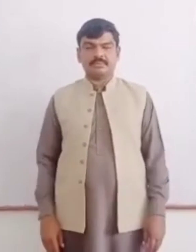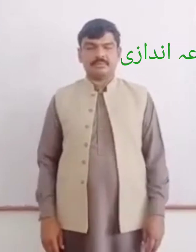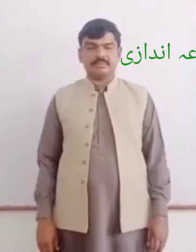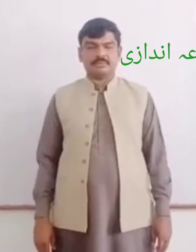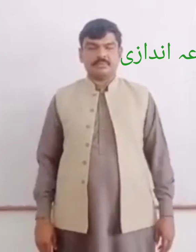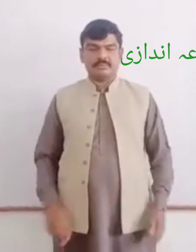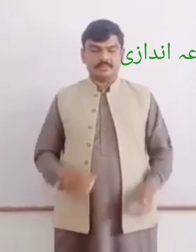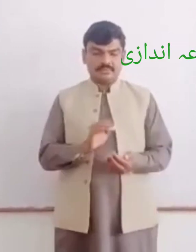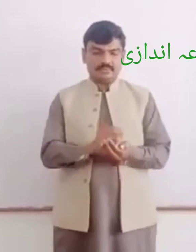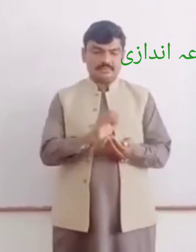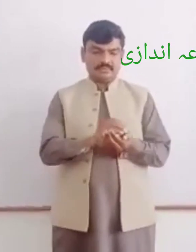कुरानंदाजी,